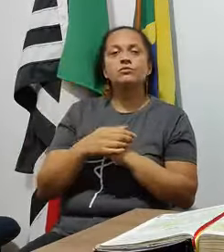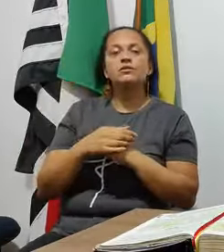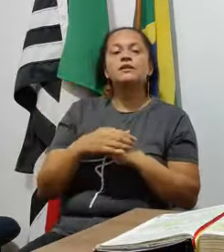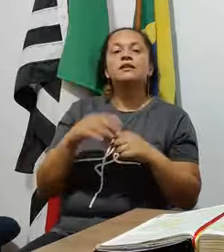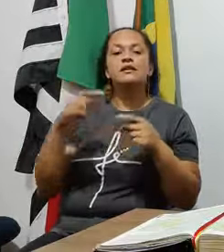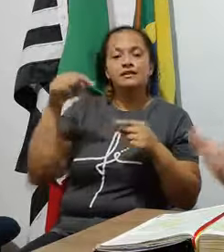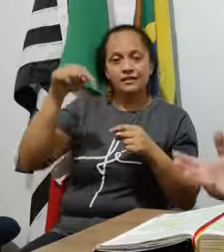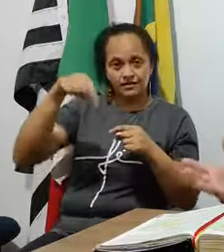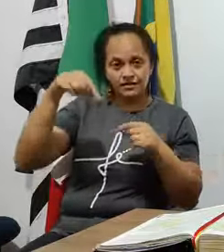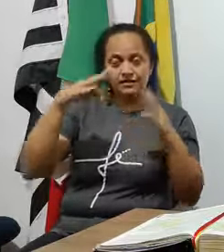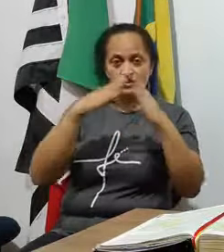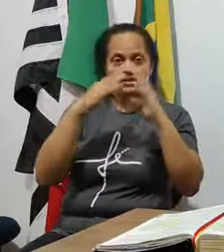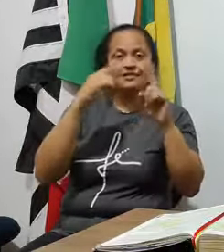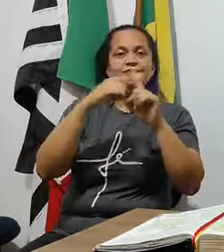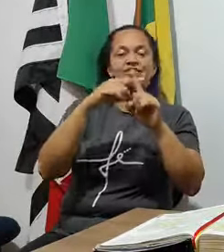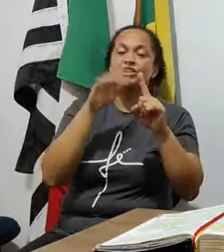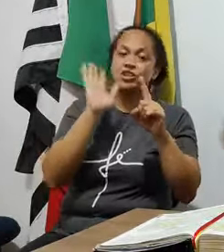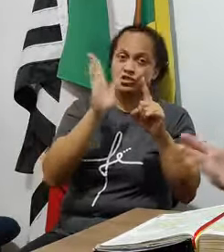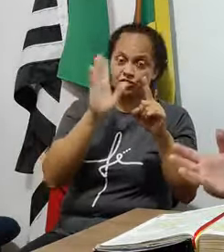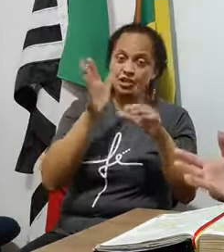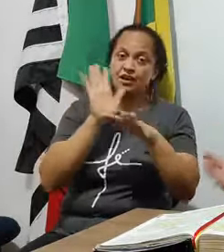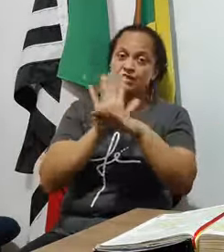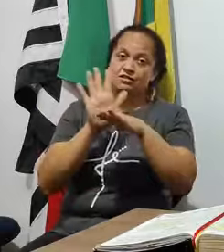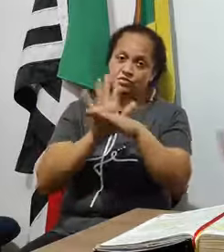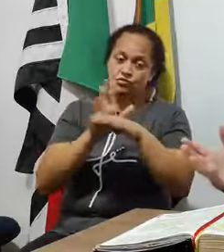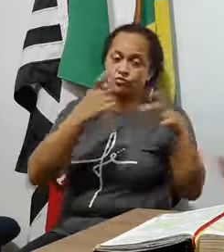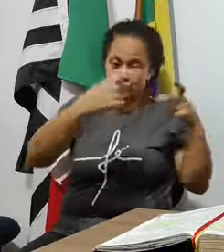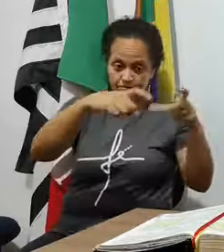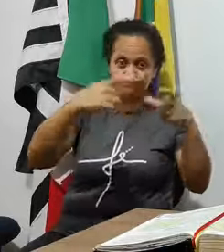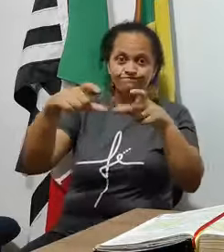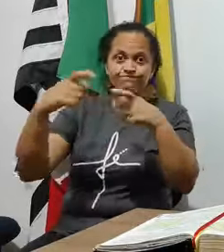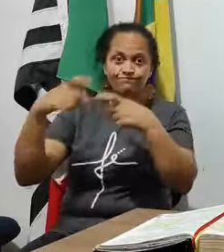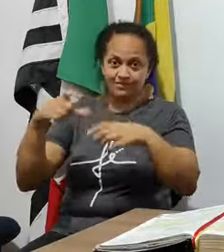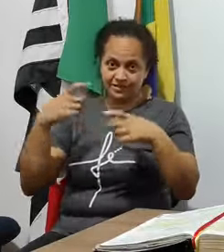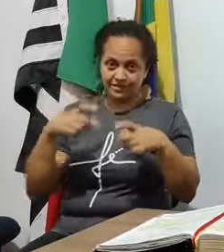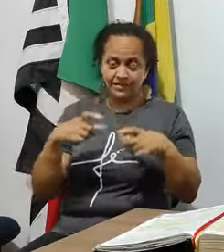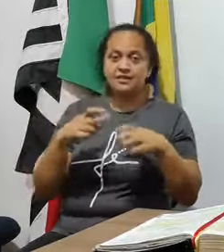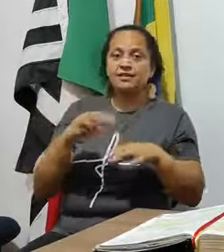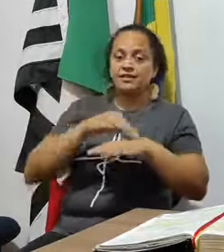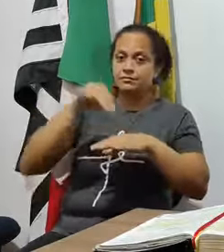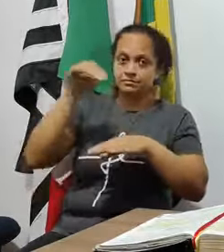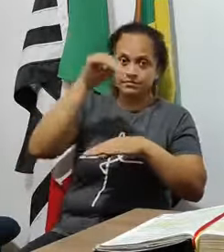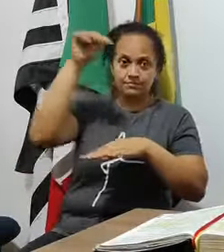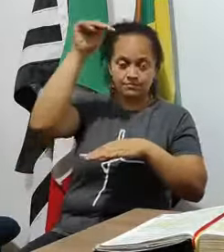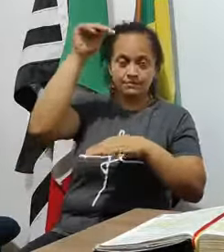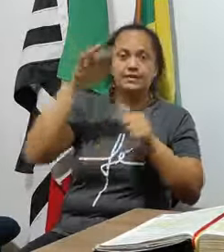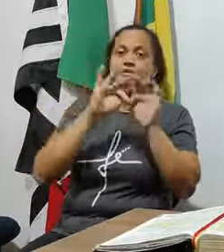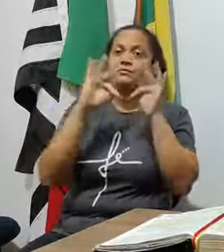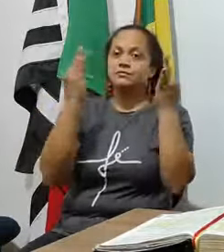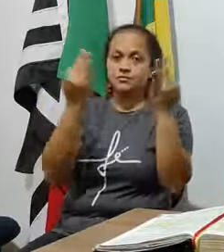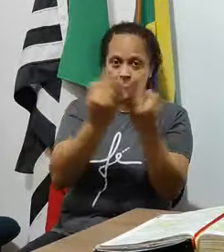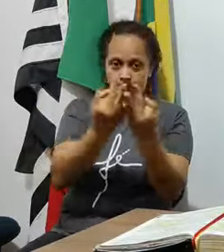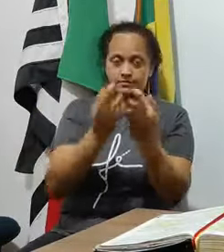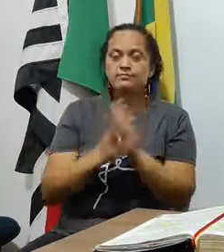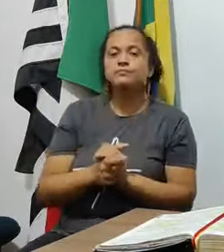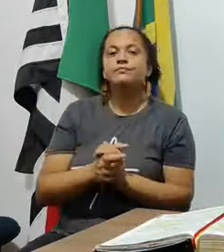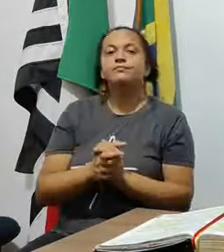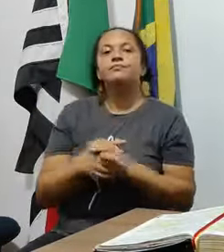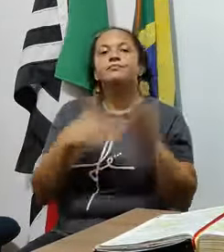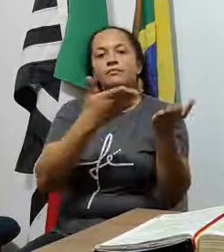de apoio às ONGs e apoio às famílias e agências missionárias. E eu quero convidar os amados